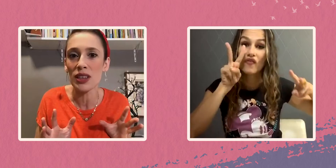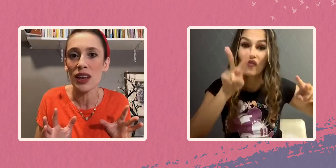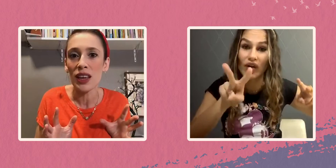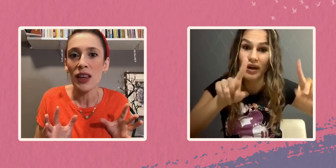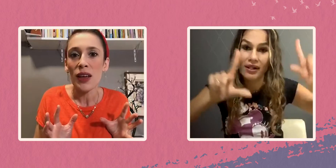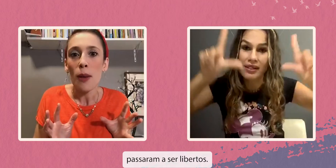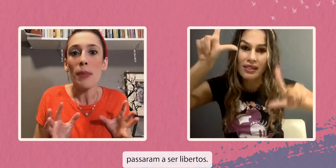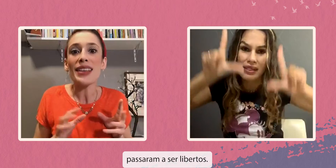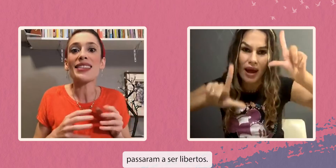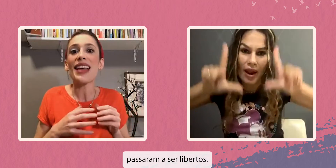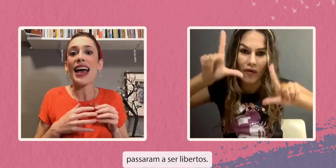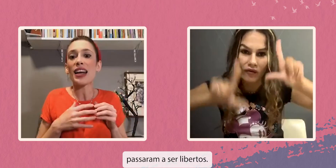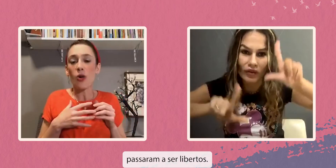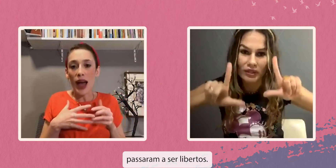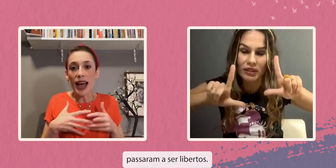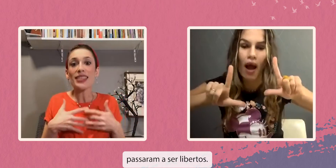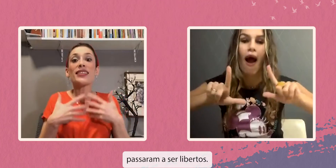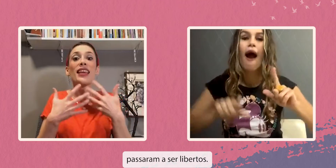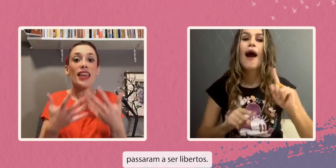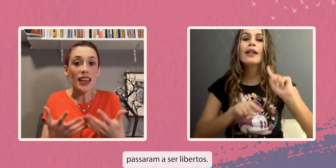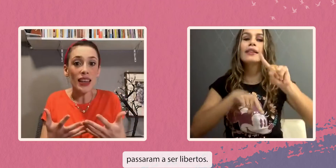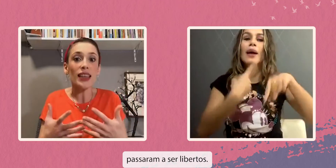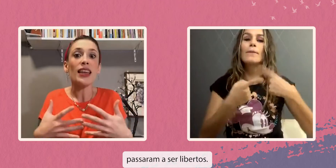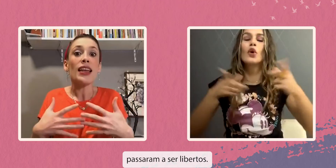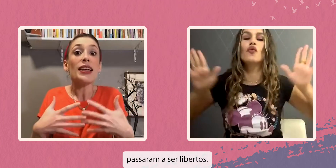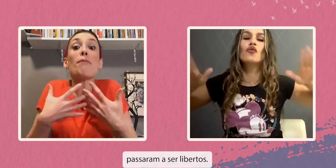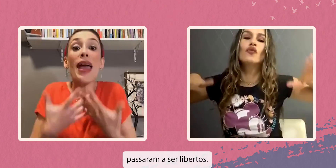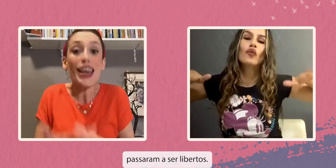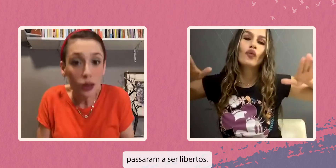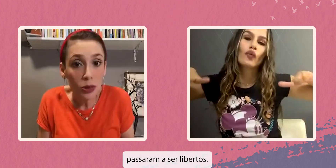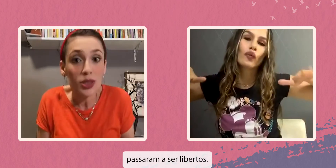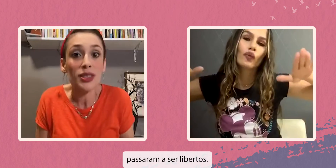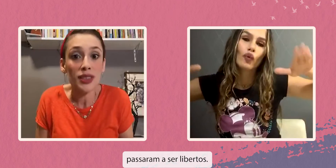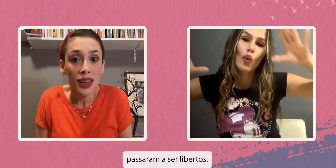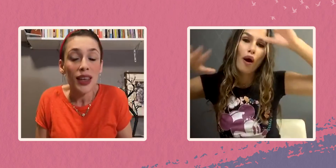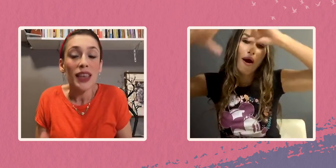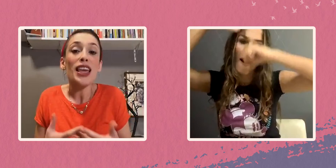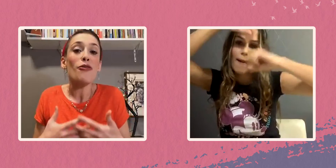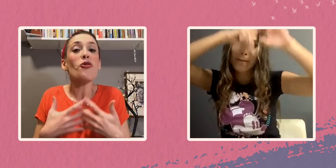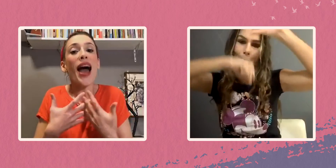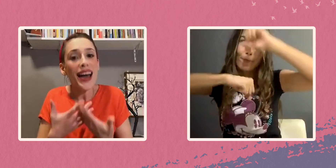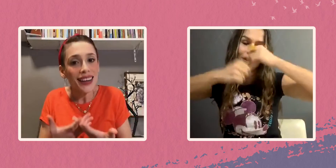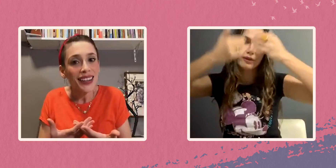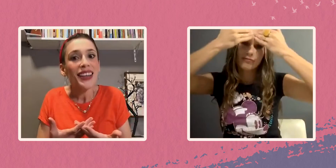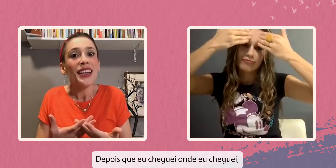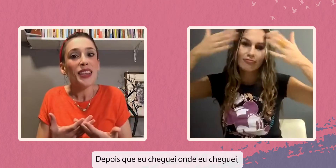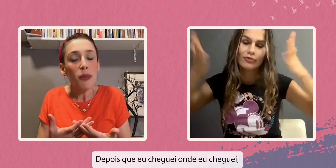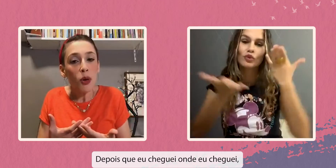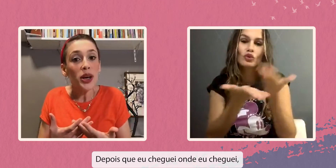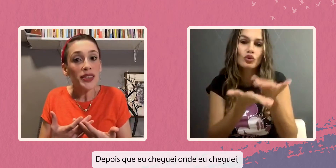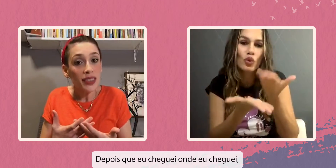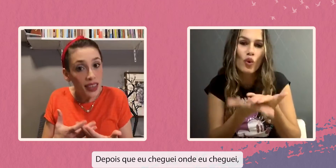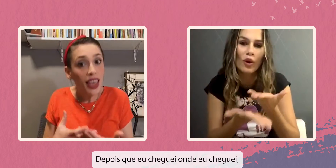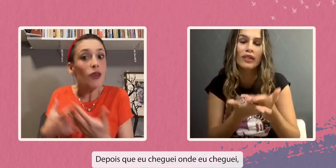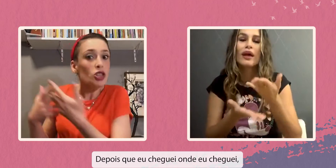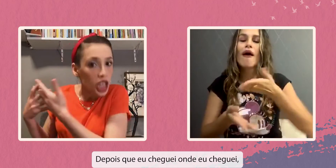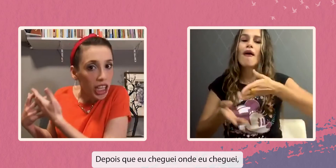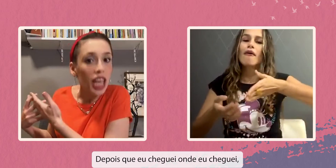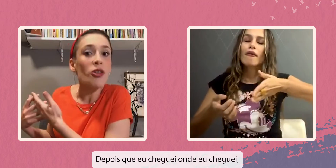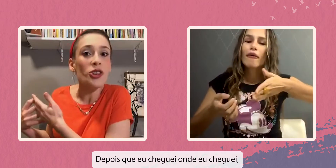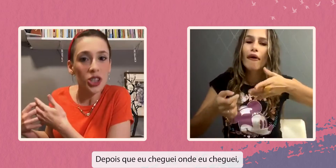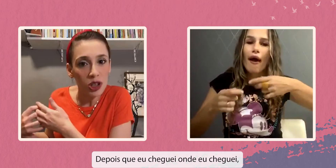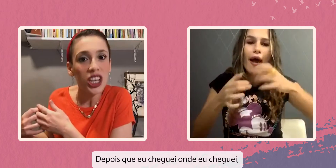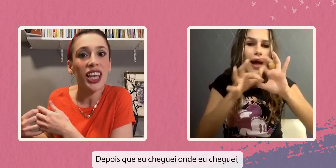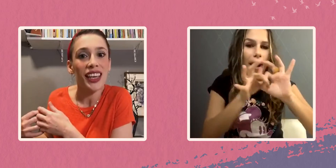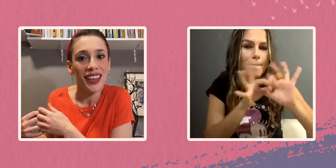sozinhos, passaram a ser libertos para voar. Depois que eu